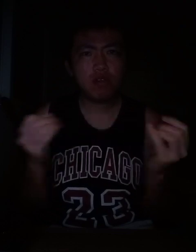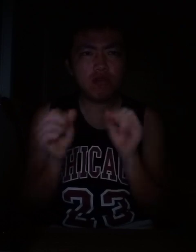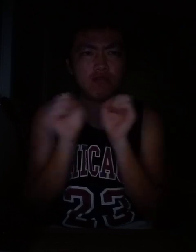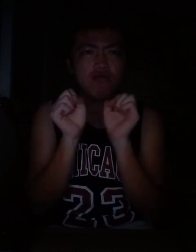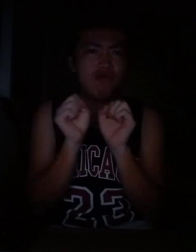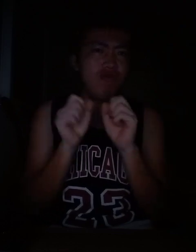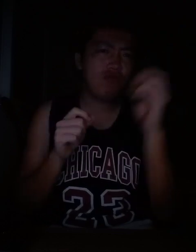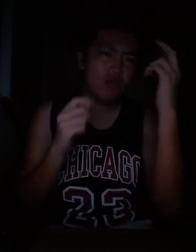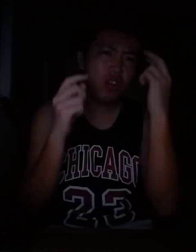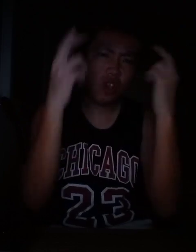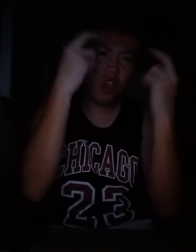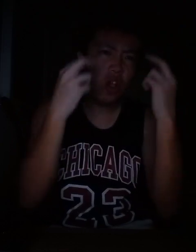못 자는 거.